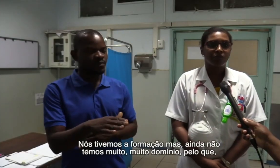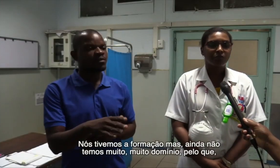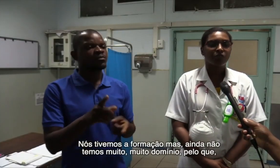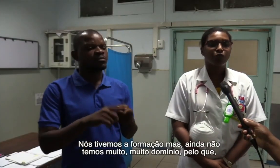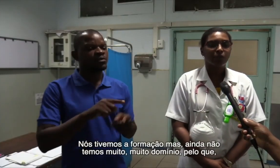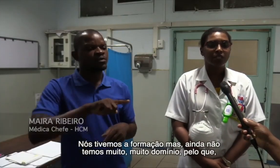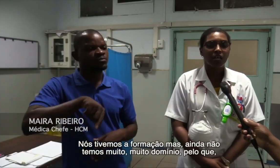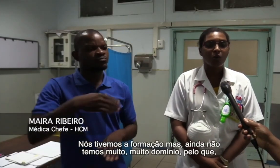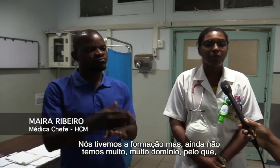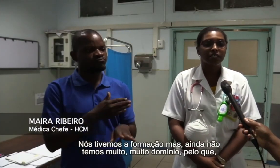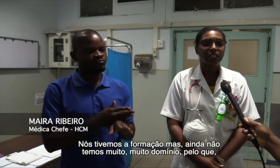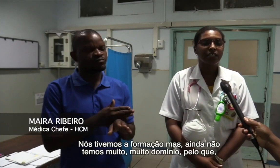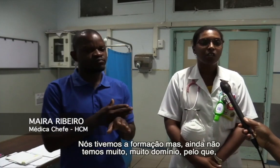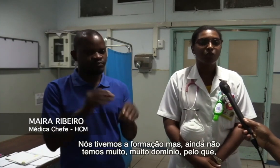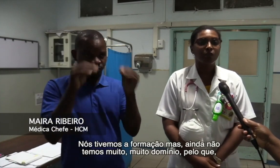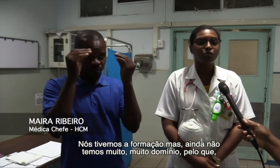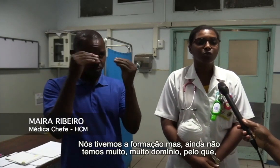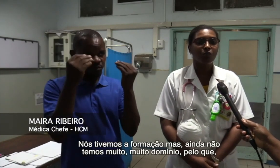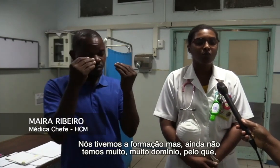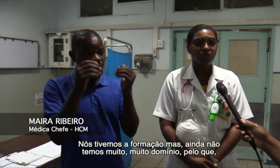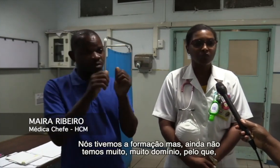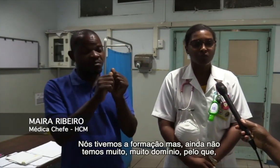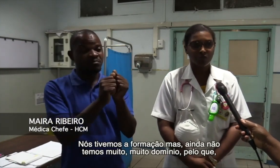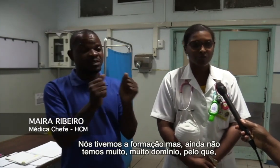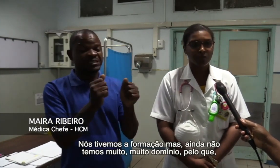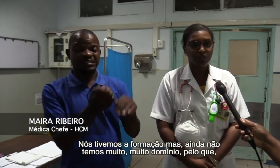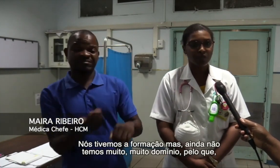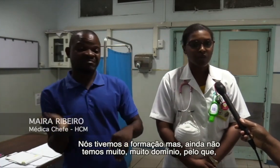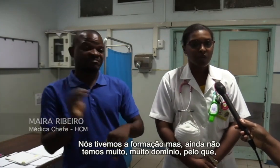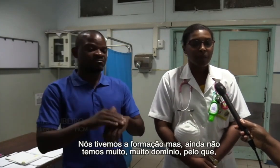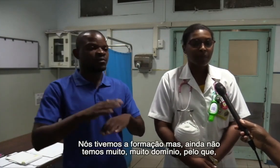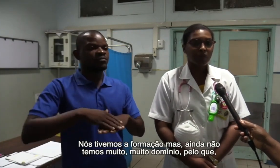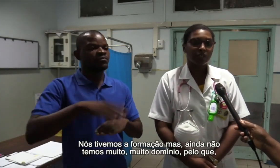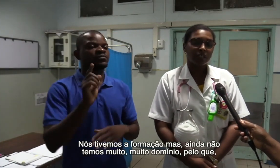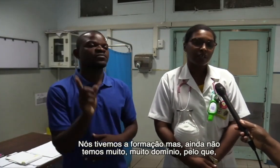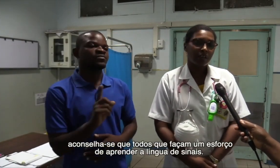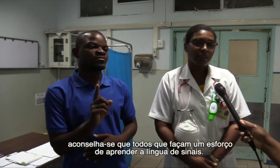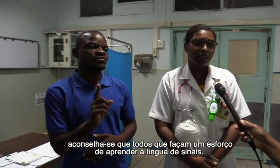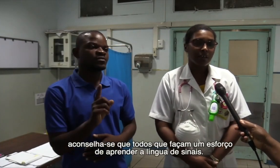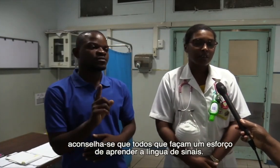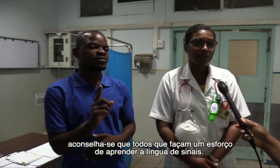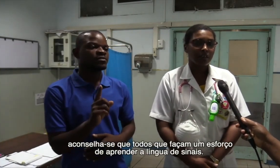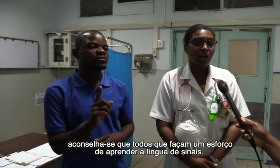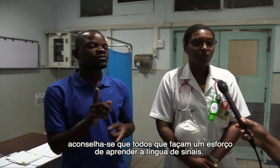Nós tivemos a formação, mas ainda não temos muito, muito domínio. Pelo que